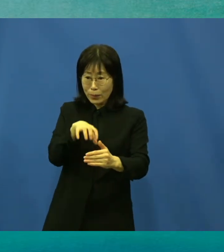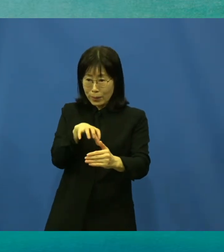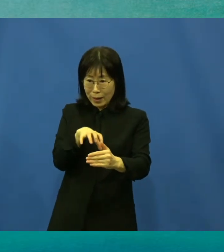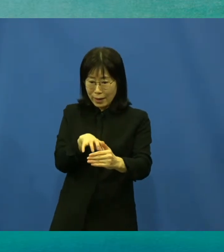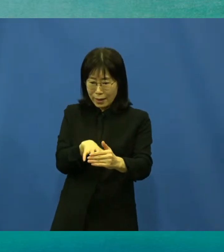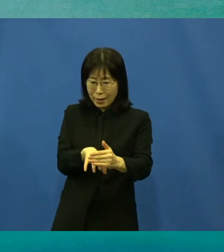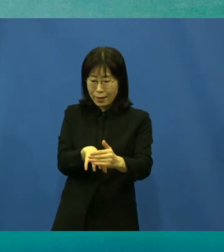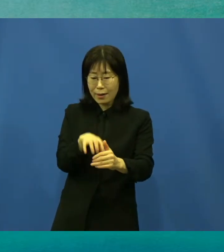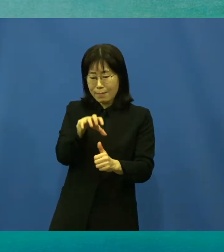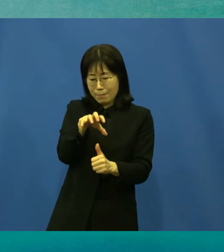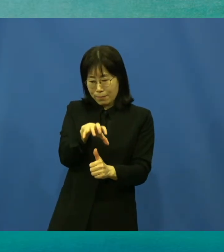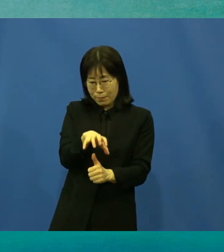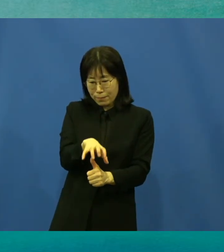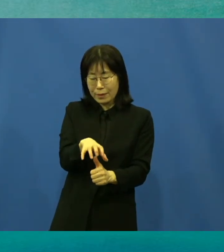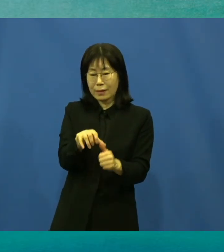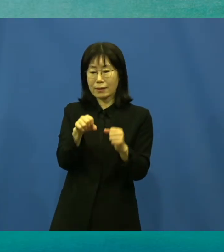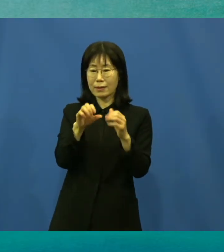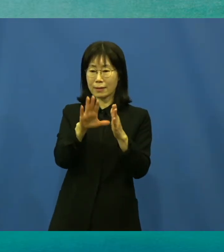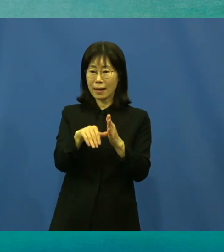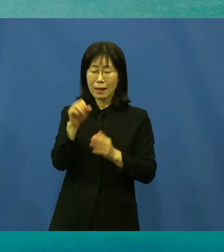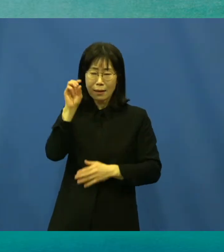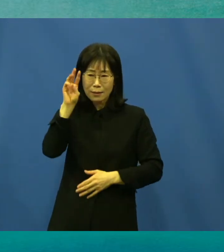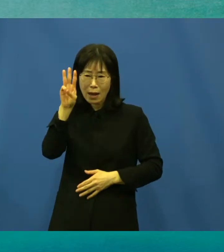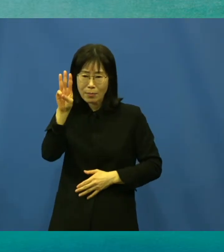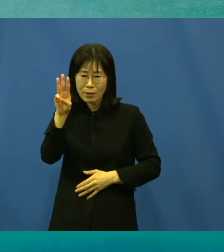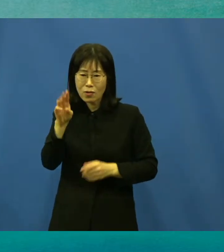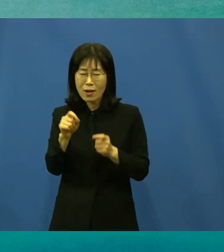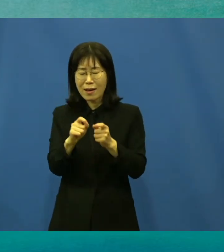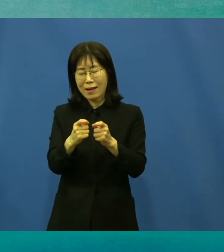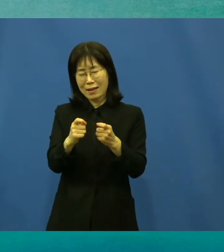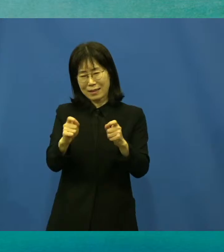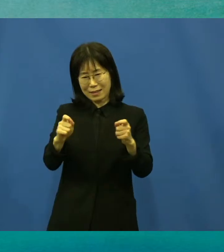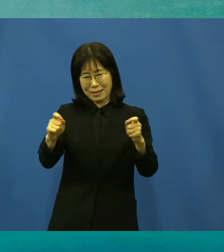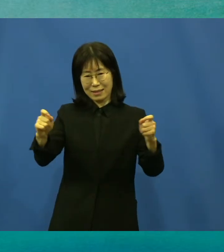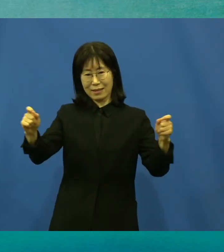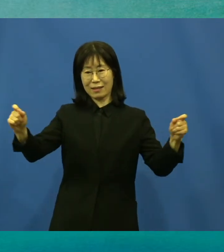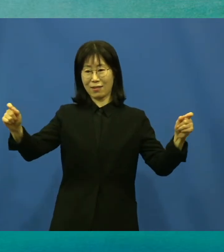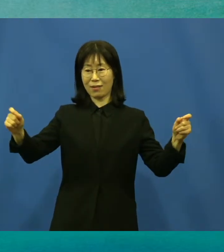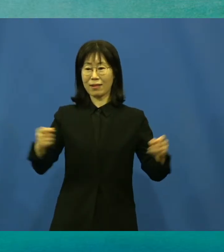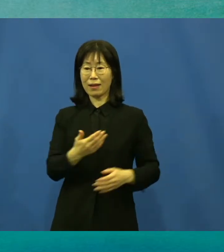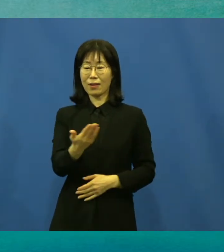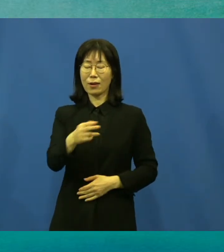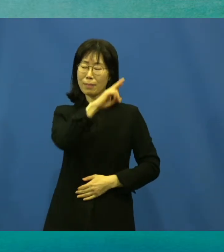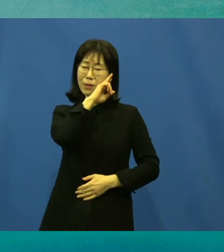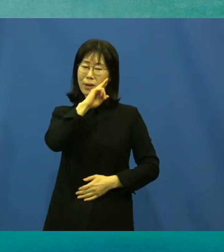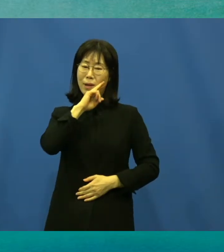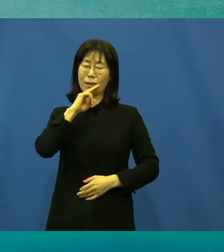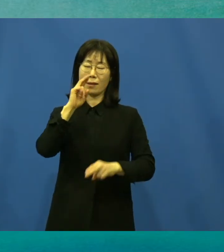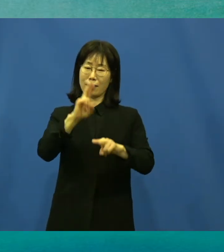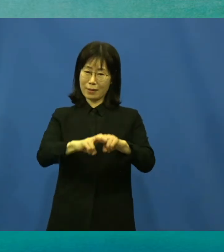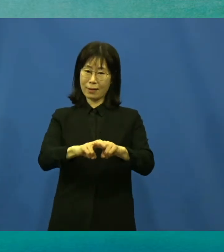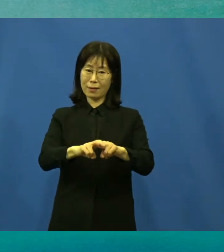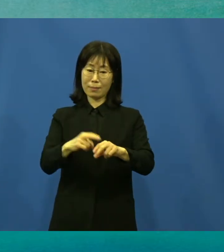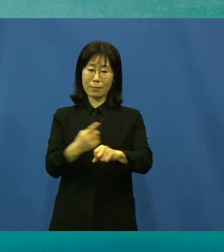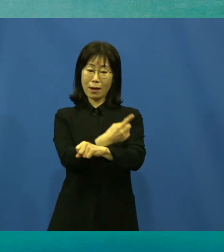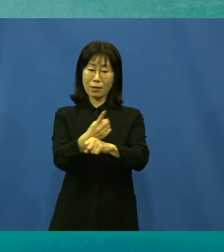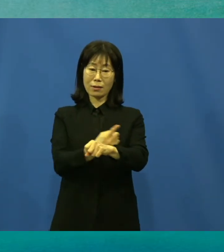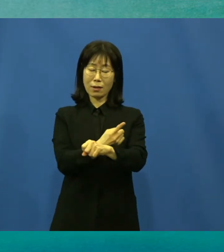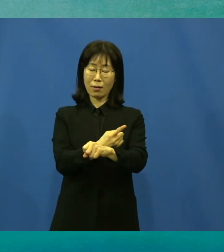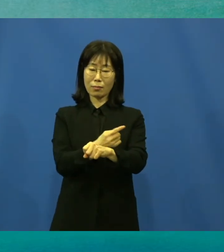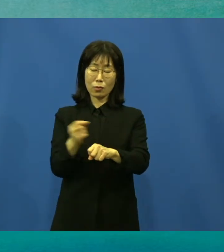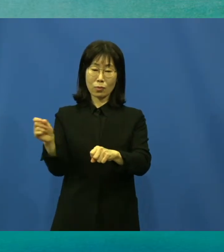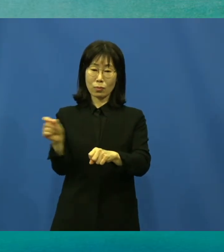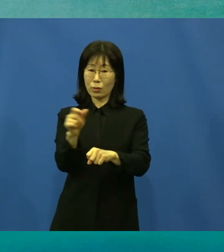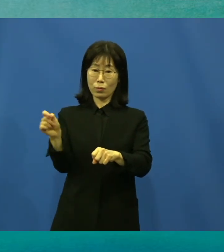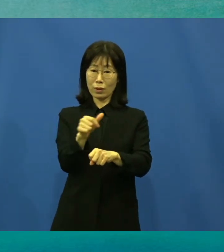아닙니다. 여러분, 편안한 의자에 앉아 있으면 1시간 괜찮습니다. 그죠? 좀 딱딱한 의자에